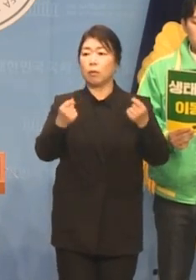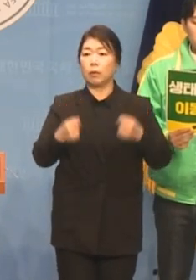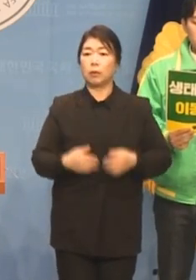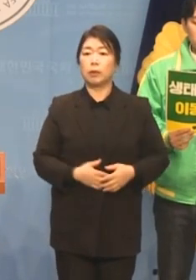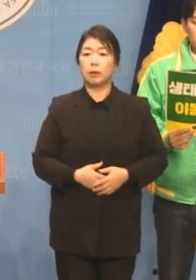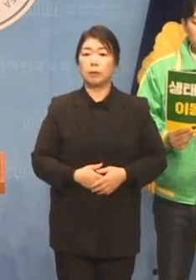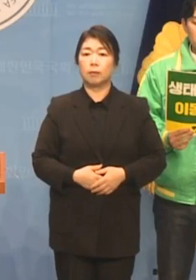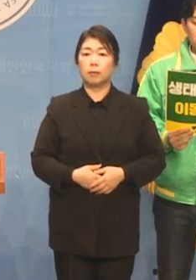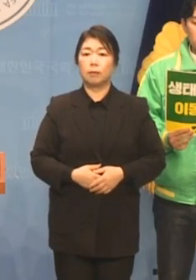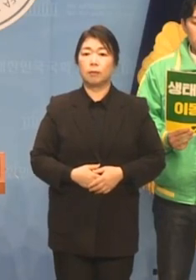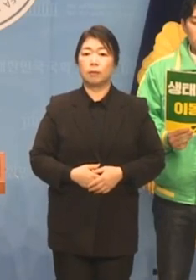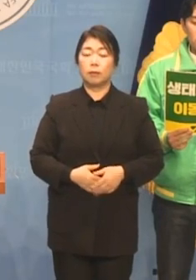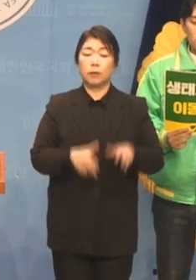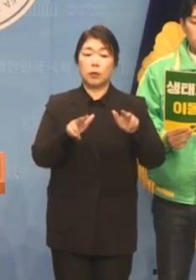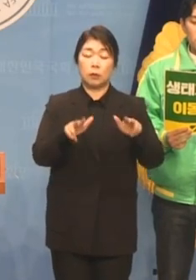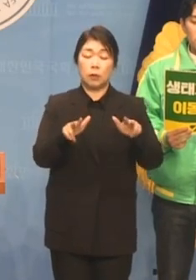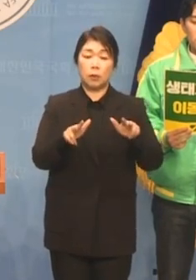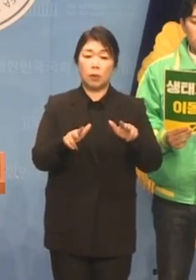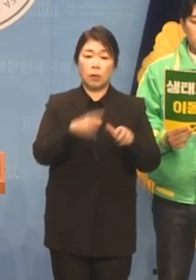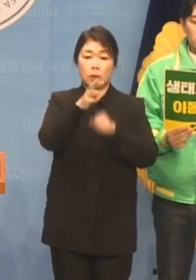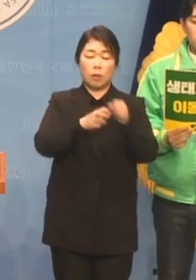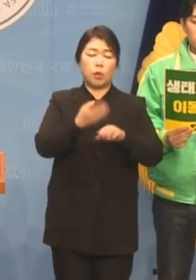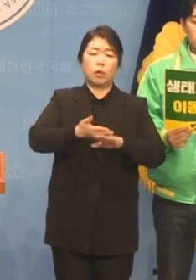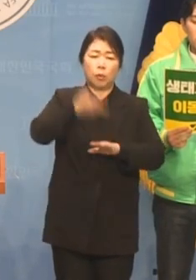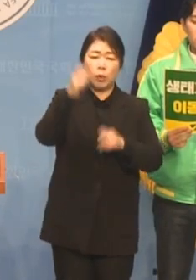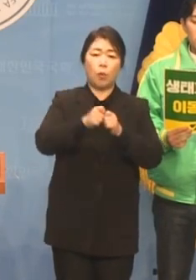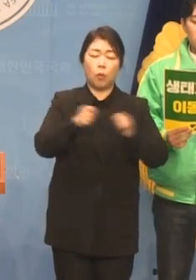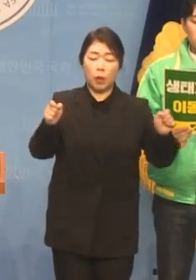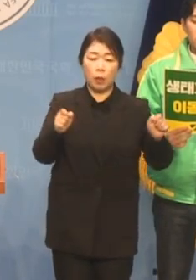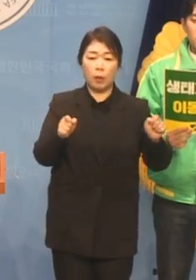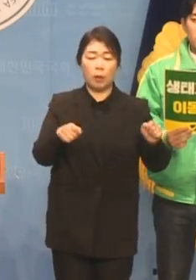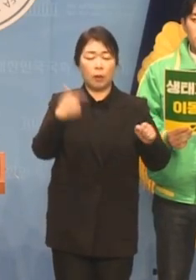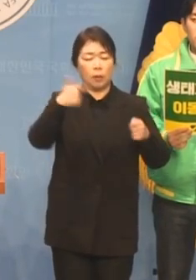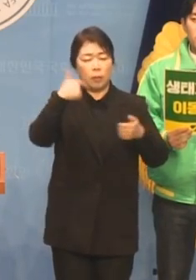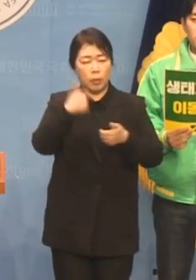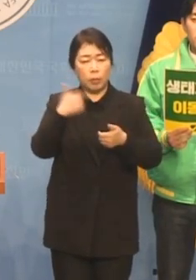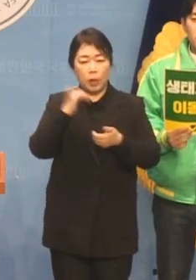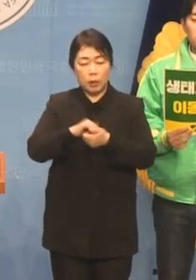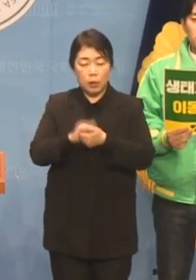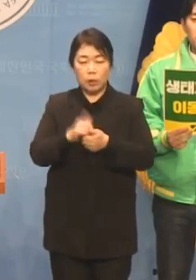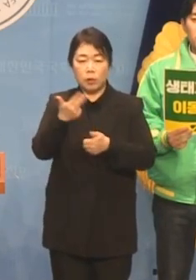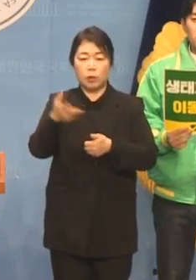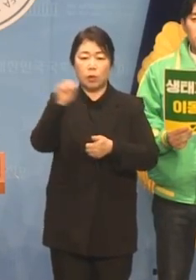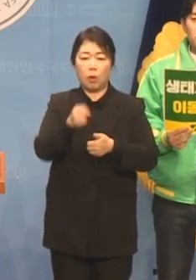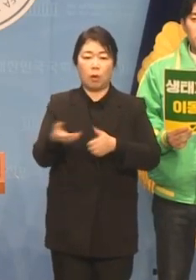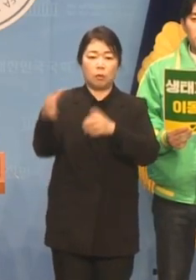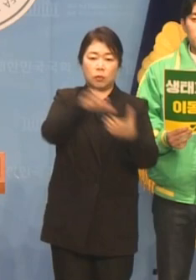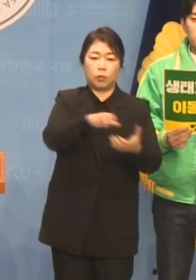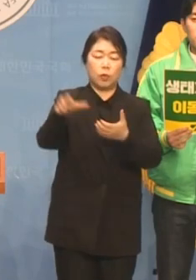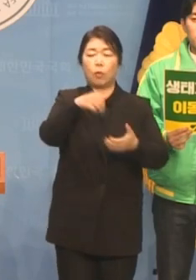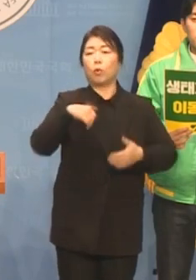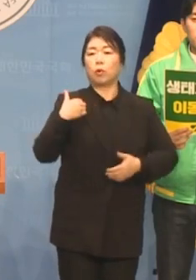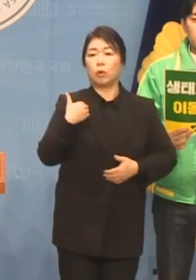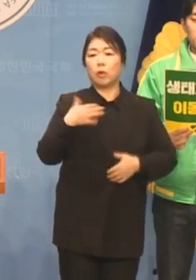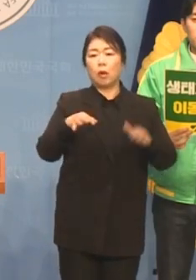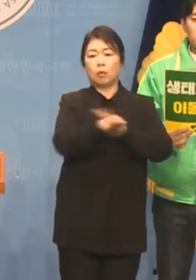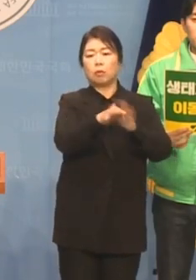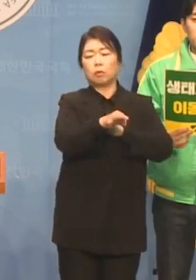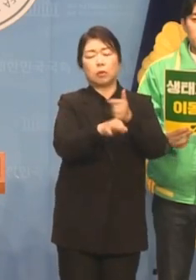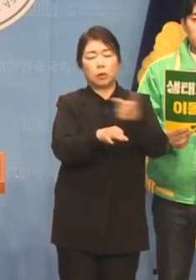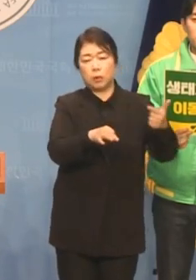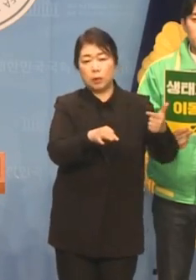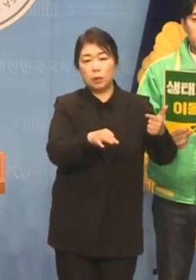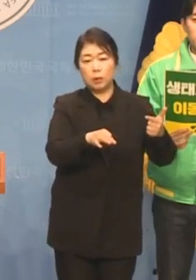때문입니다 지금이야말로 30년 넘게 매년 7천억 원을 매립에 쏟다 부으며 언제 끝날지도 모르는 세만금